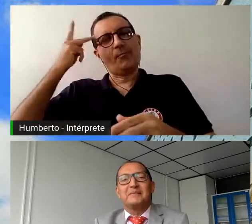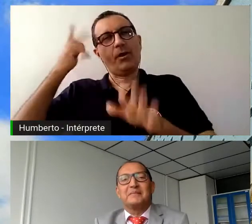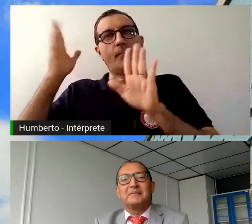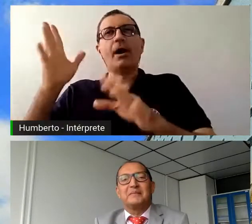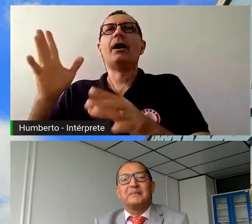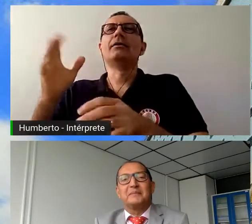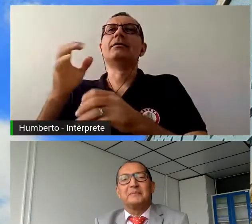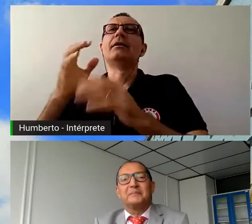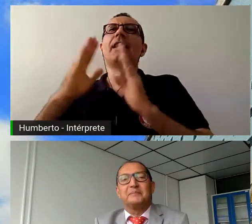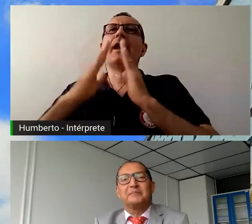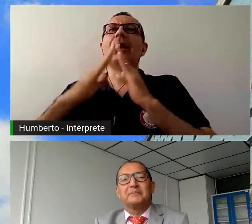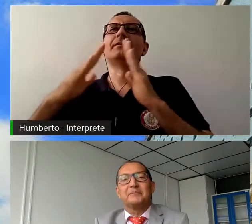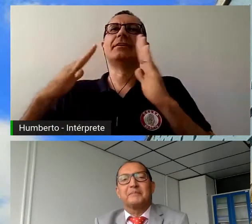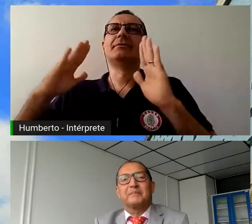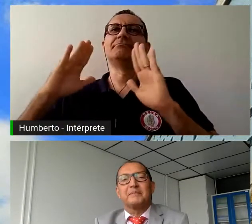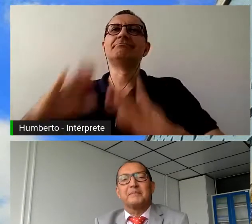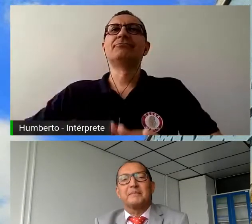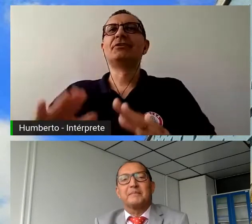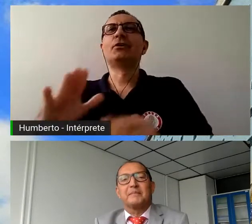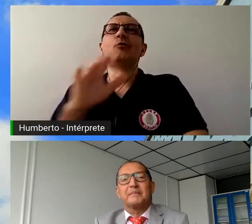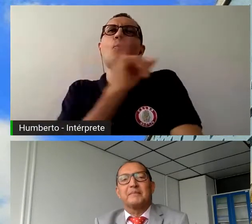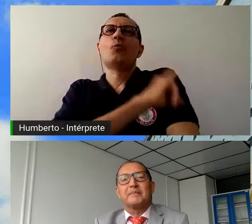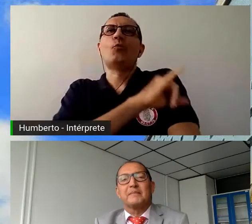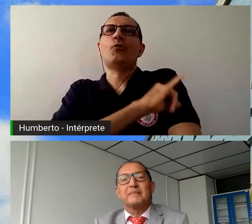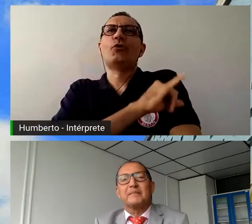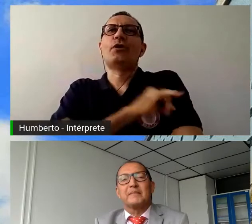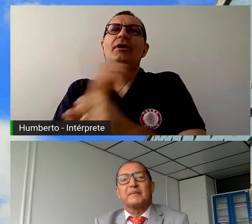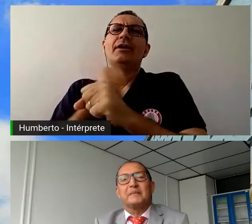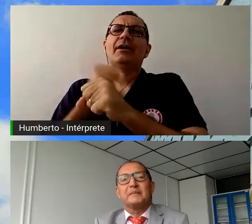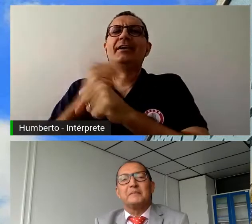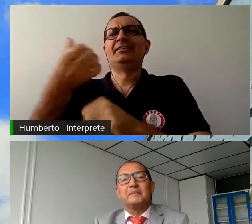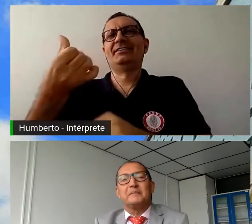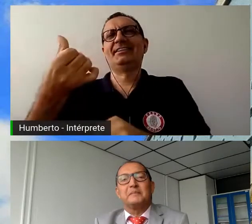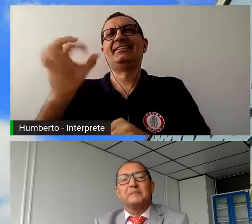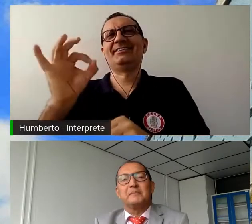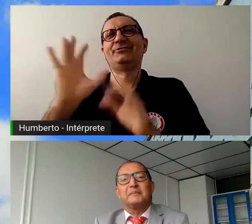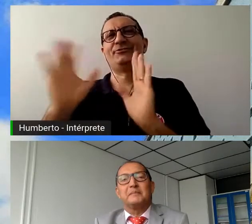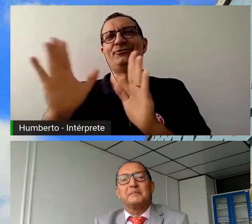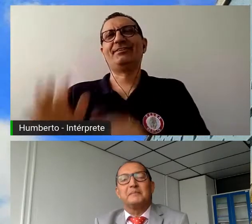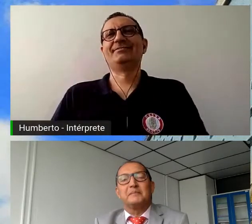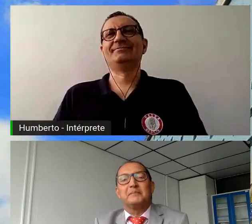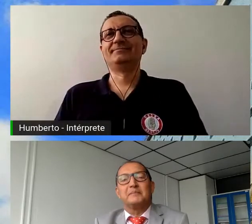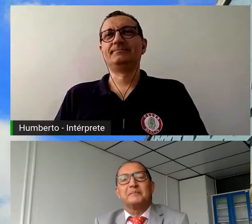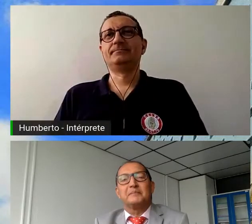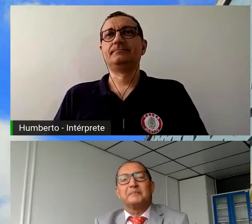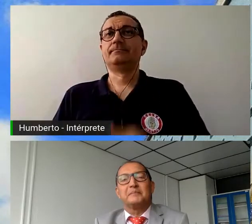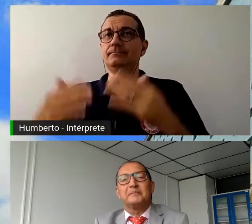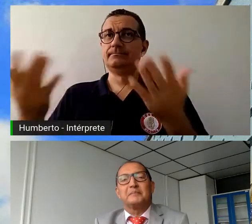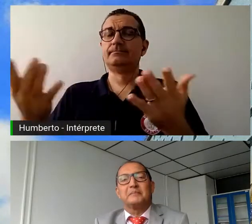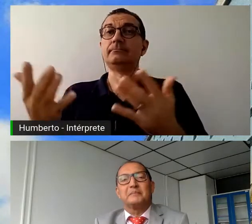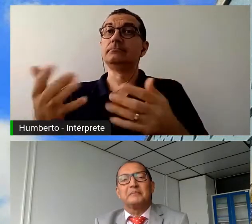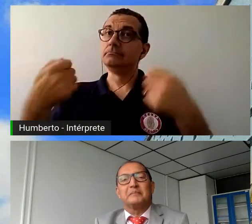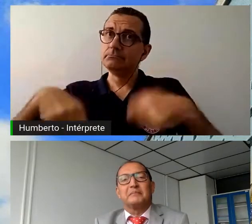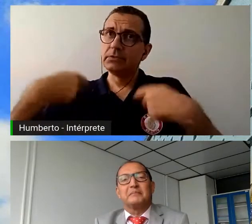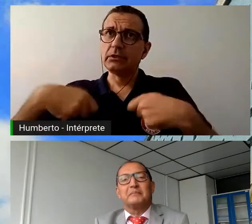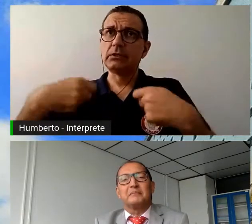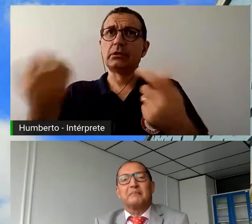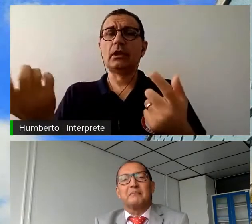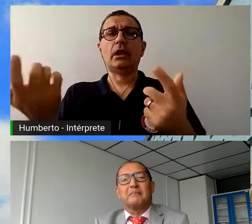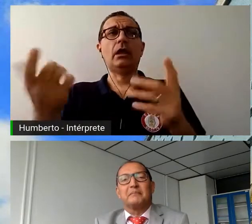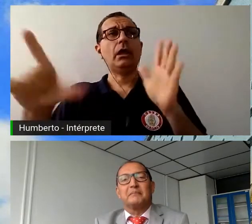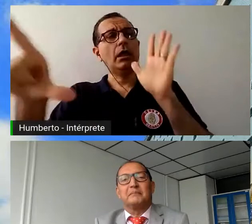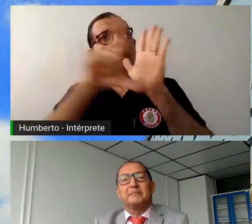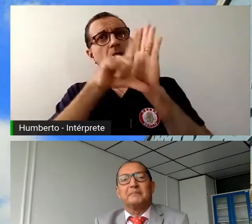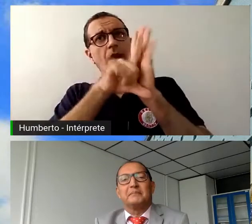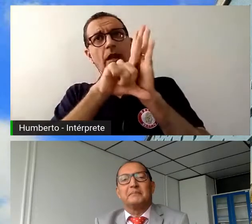é preciso pensar como fazer, é preciso pensar, transgredir a lei. Por que seguir a lei que corta